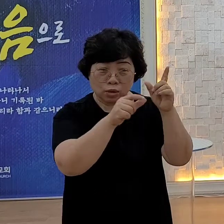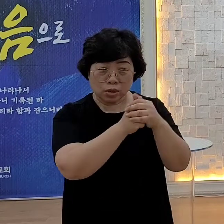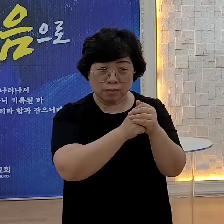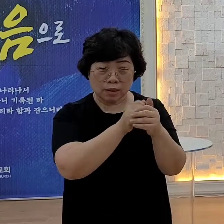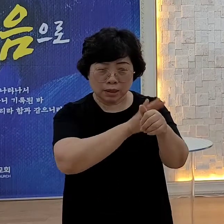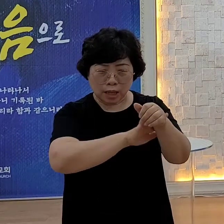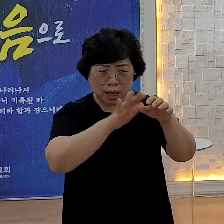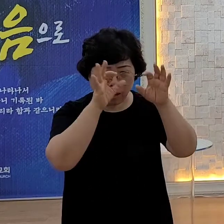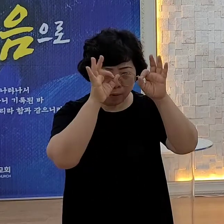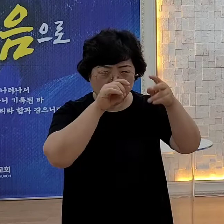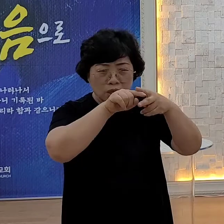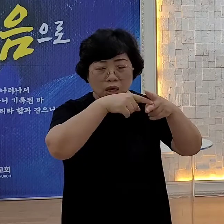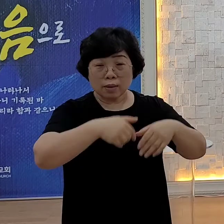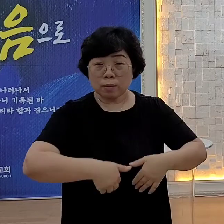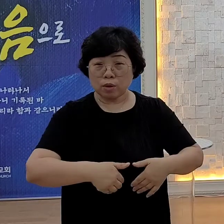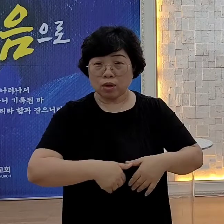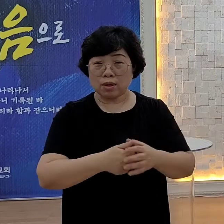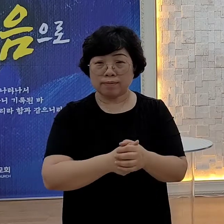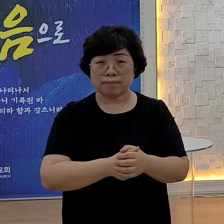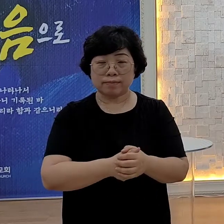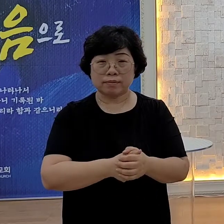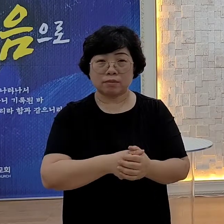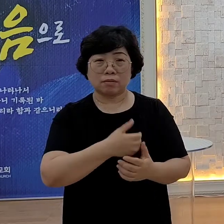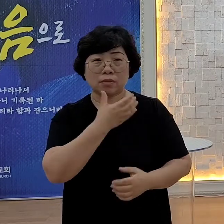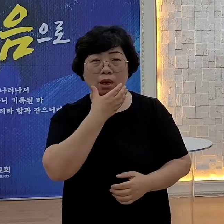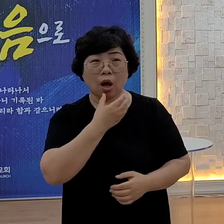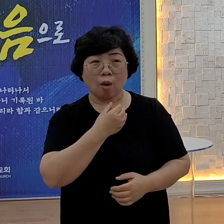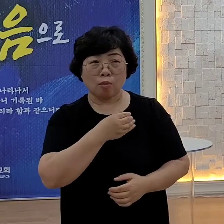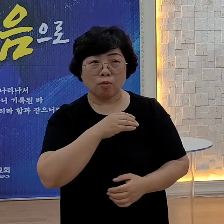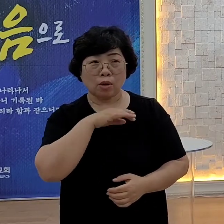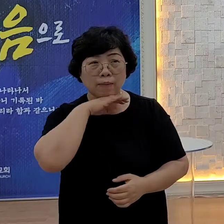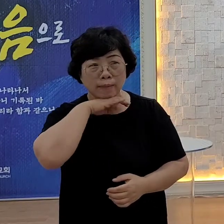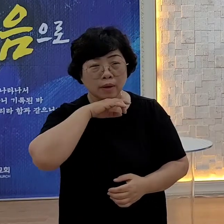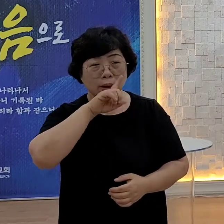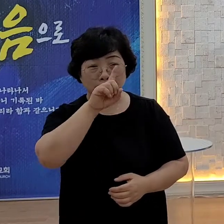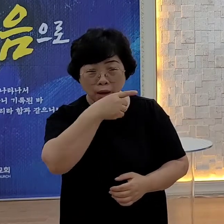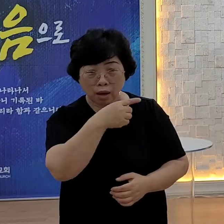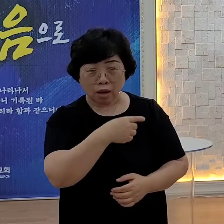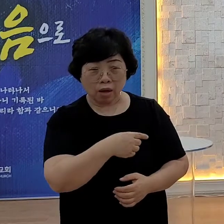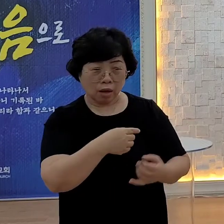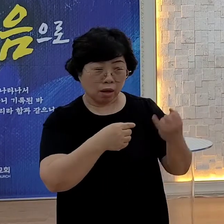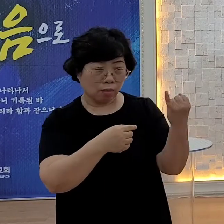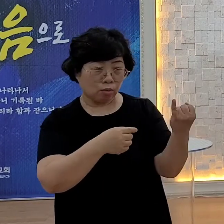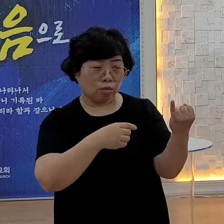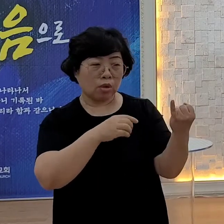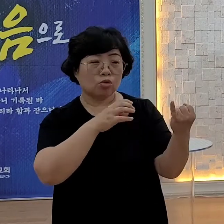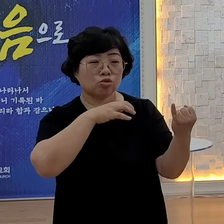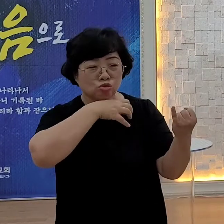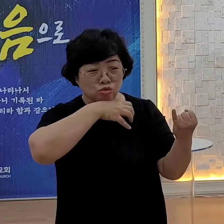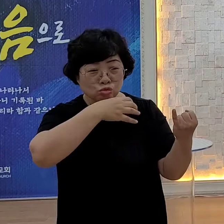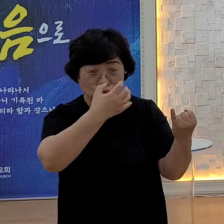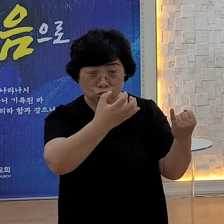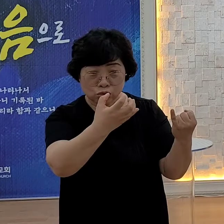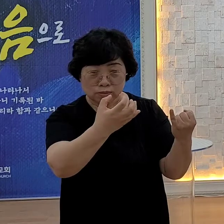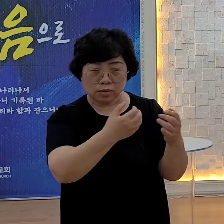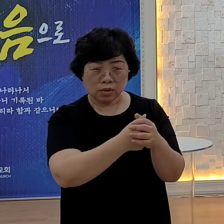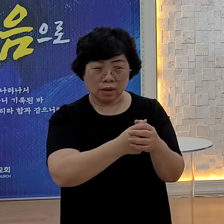있습니다. 지금 100살이고 90살인데 내가 아들 죽구만. 그러니까 아이고 감사합니다.